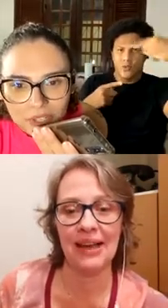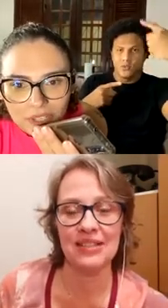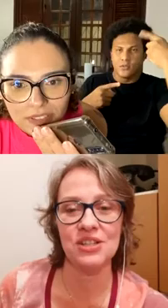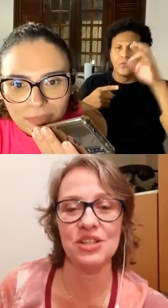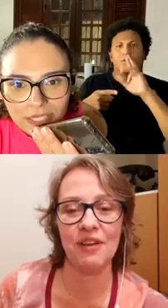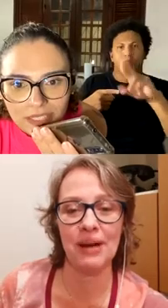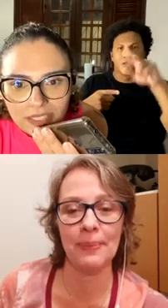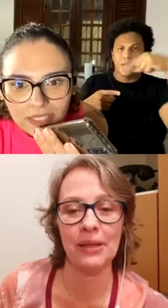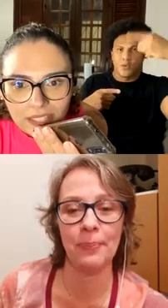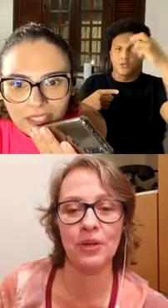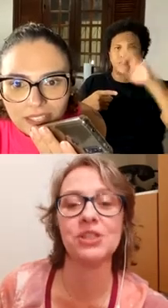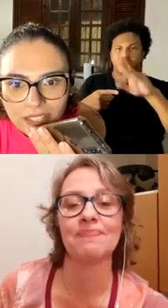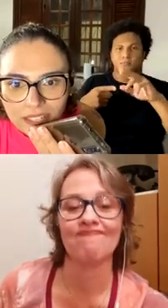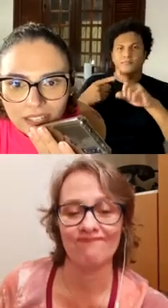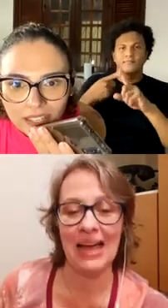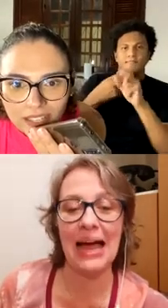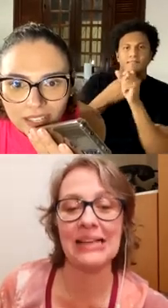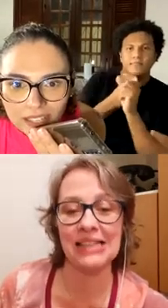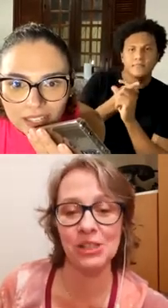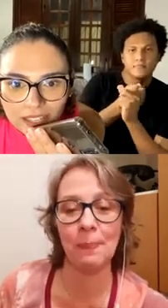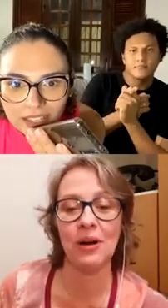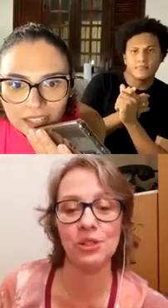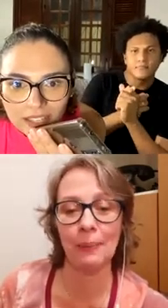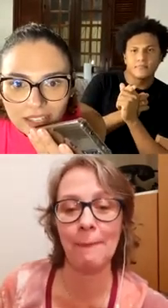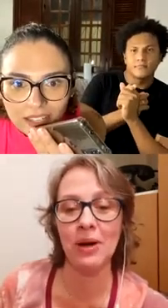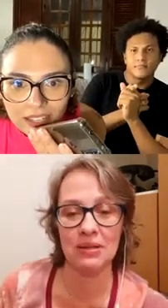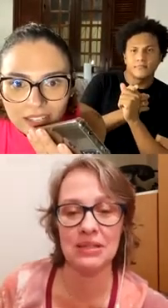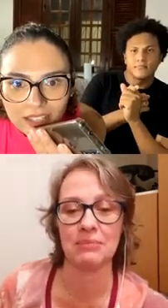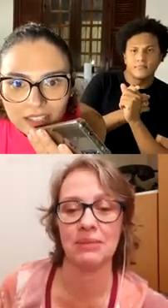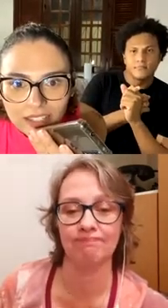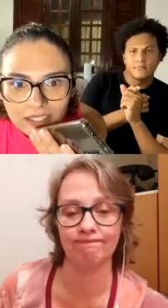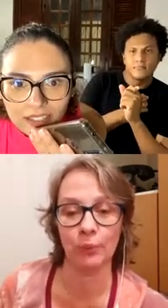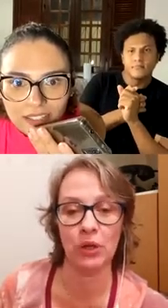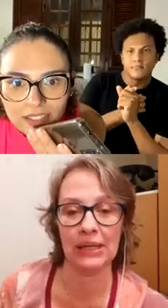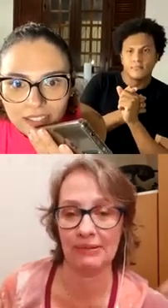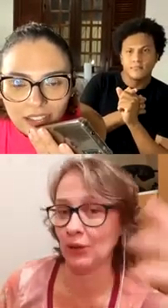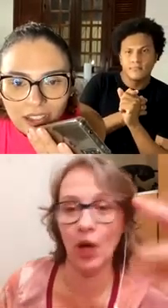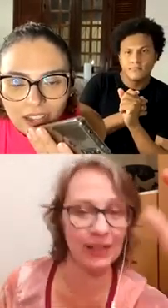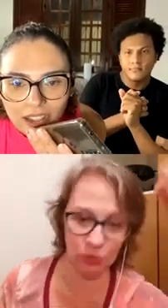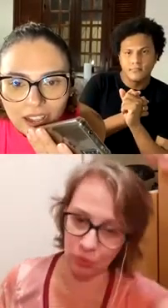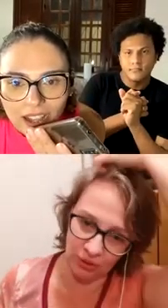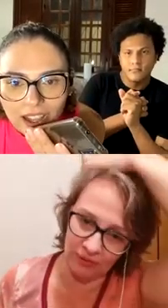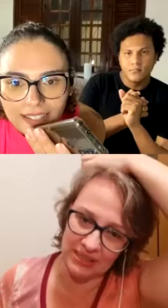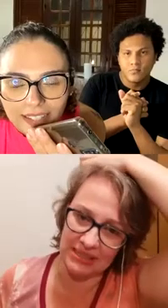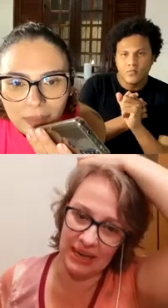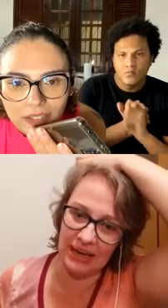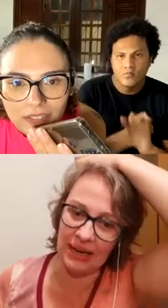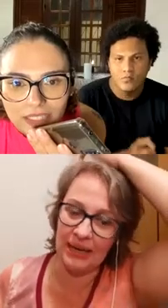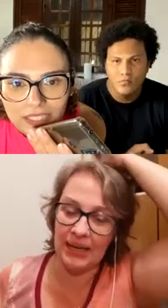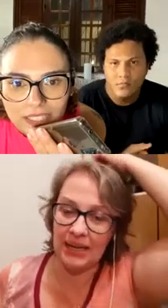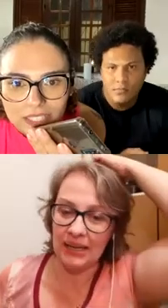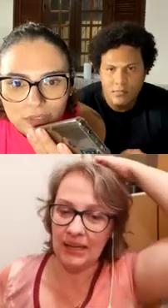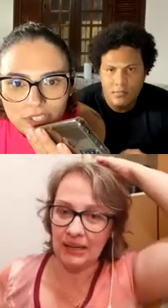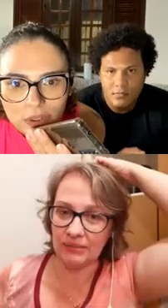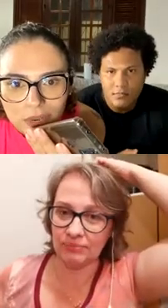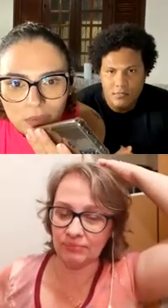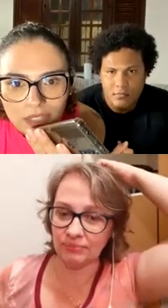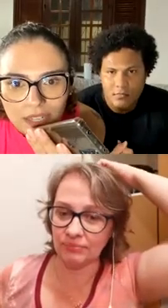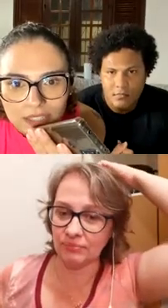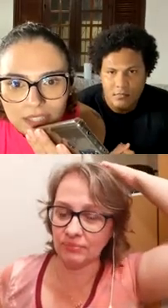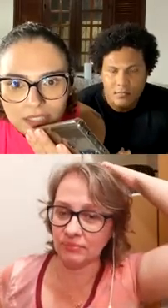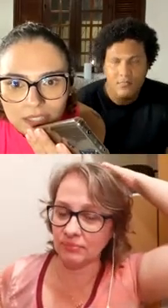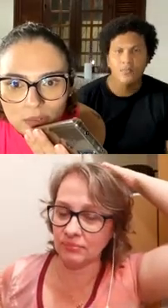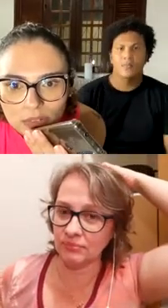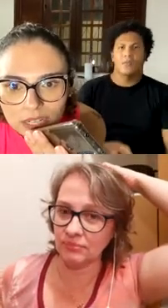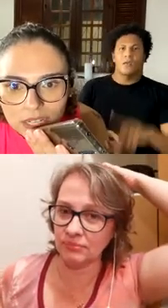depois, só pra Essa gente eu não vou ficar para perder. depois. A gente pode ir para a próxima, porque anota tudo que você... Aí tá perguntando aqui se o DIU é para